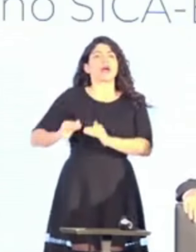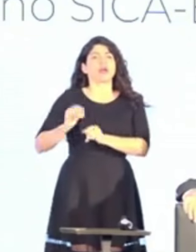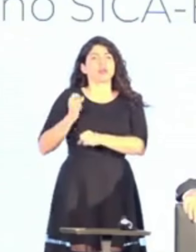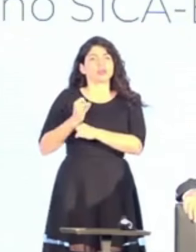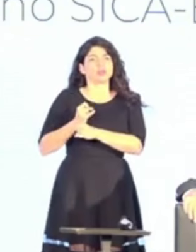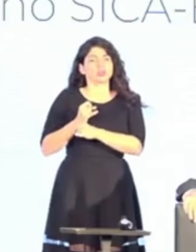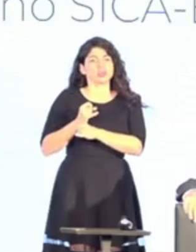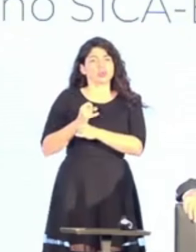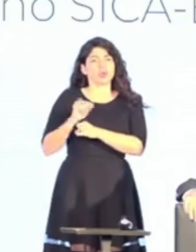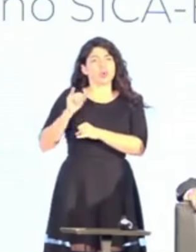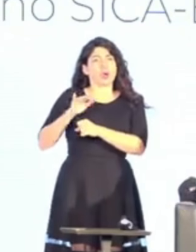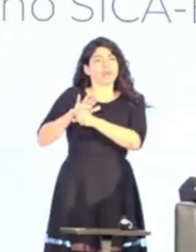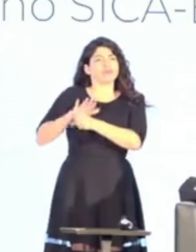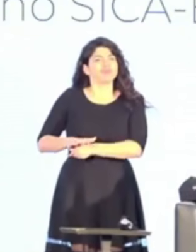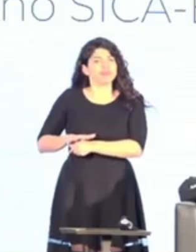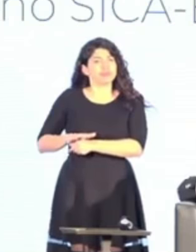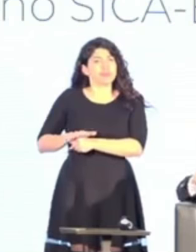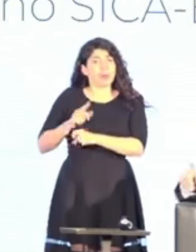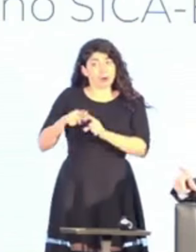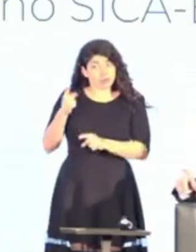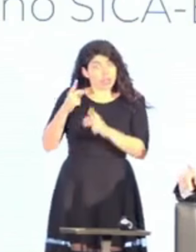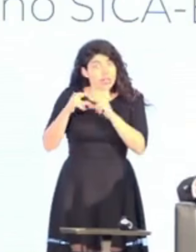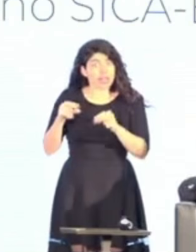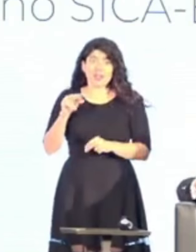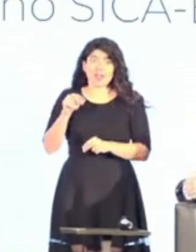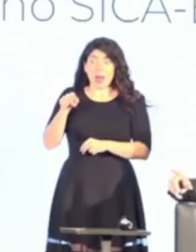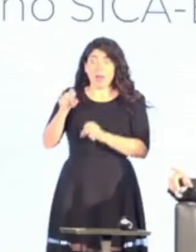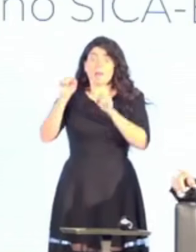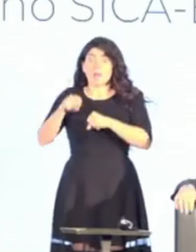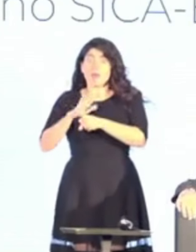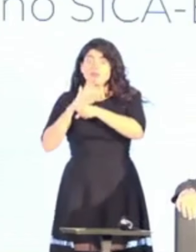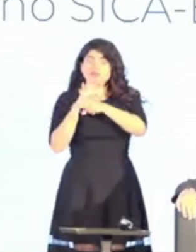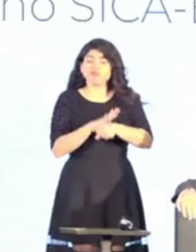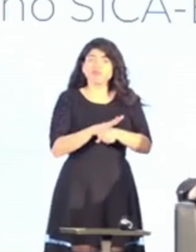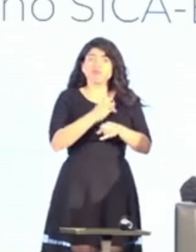solo de Nicaragua, sino que nos van a ayudar a socavar la institucionalidad